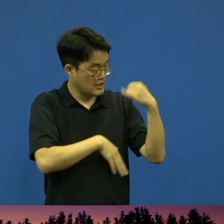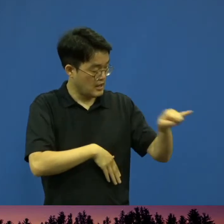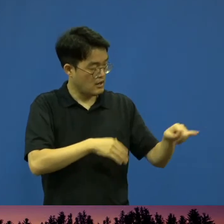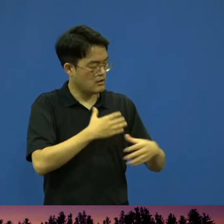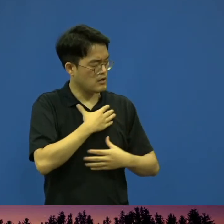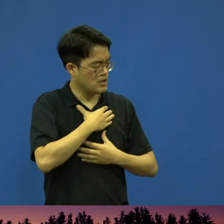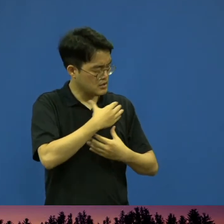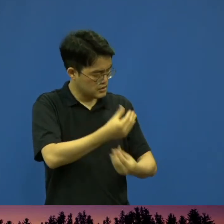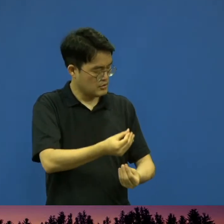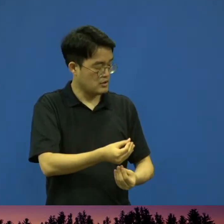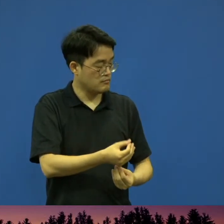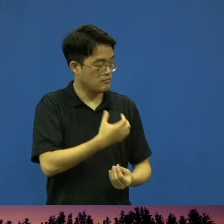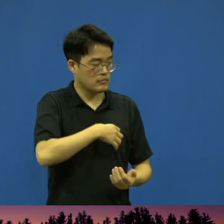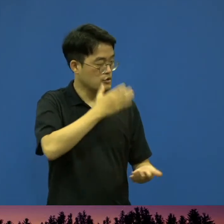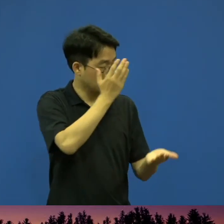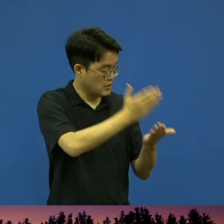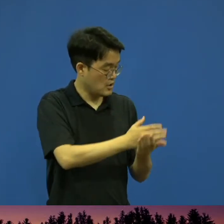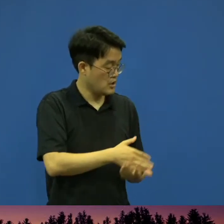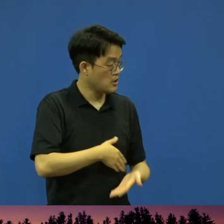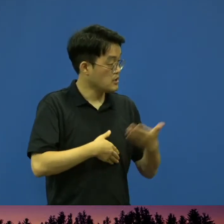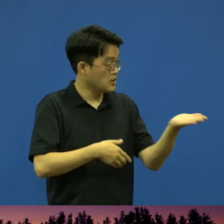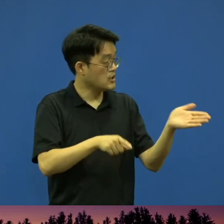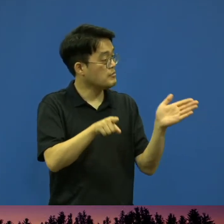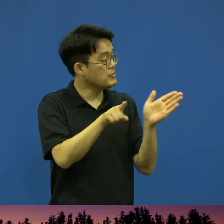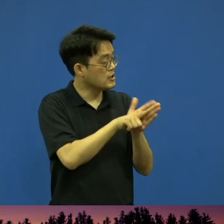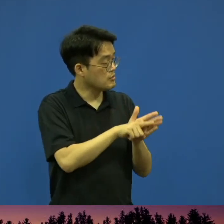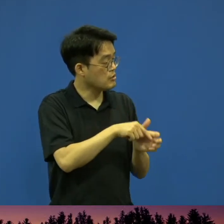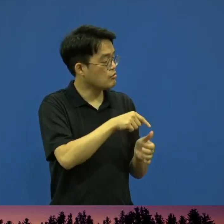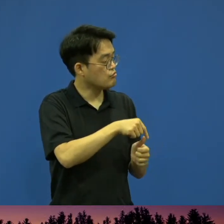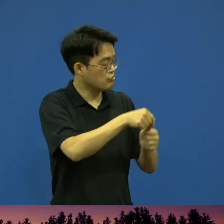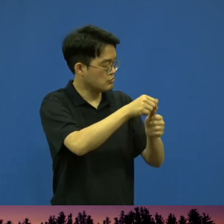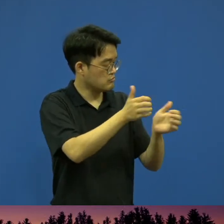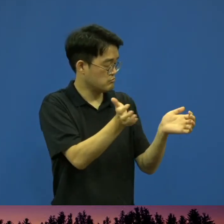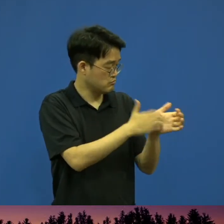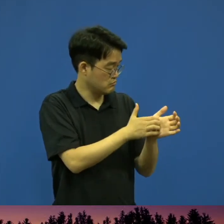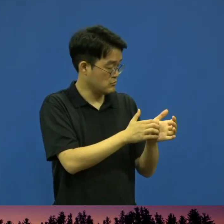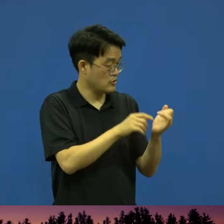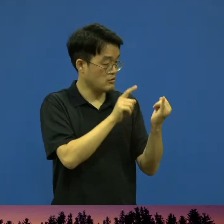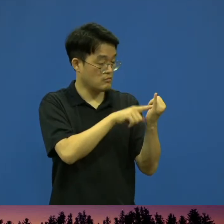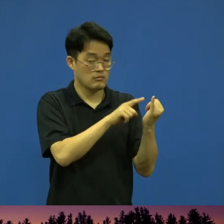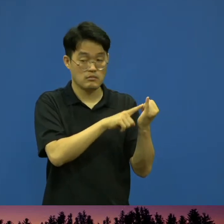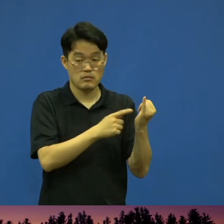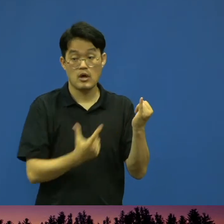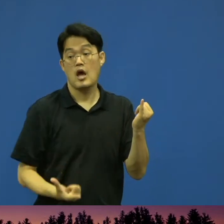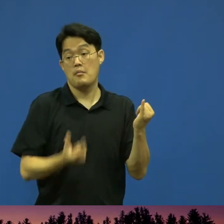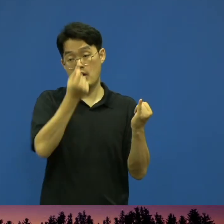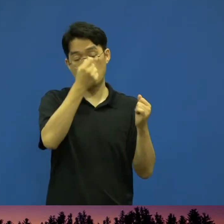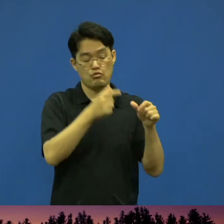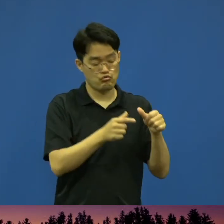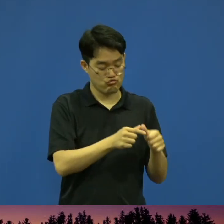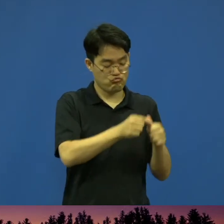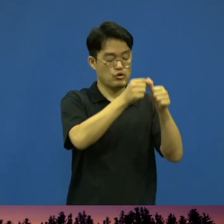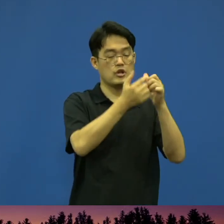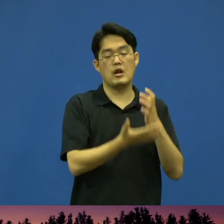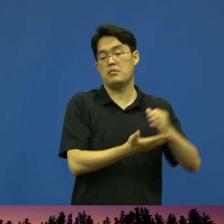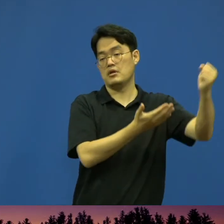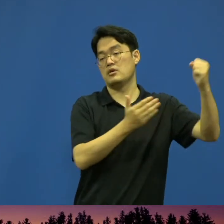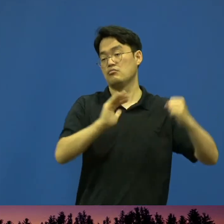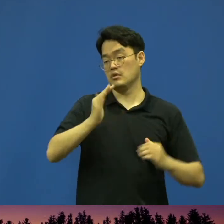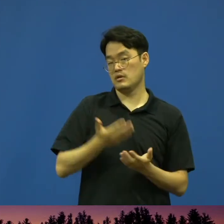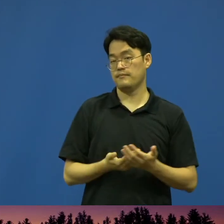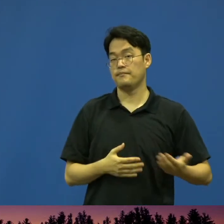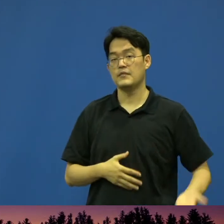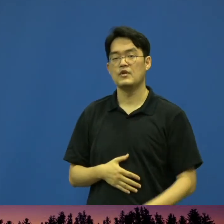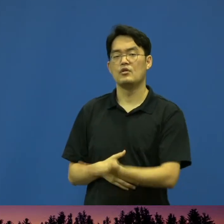안심하라, 내 믿음이 너를 구원하였다 하시니 여자가 그 즉시 구원을 받으리라. 동역자 여러분, 어떻게